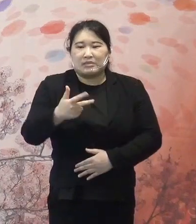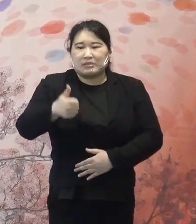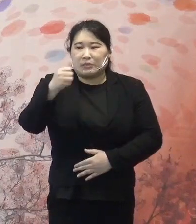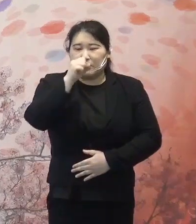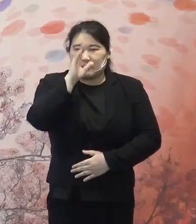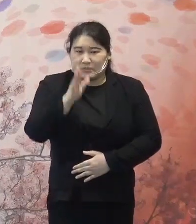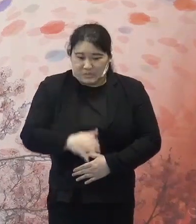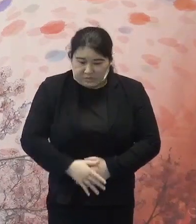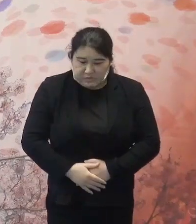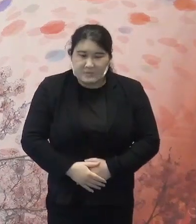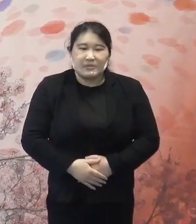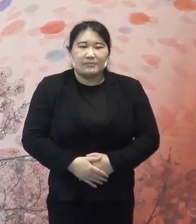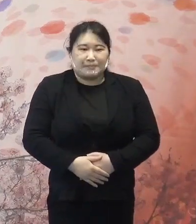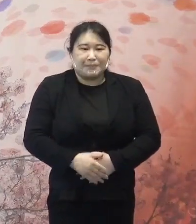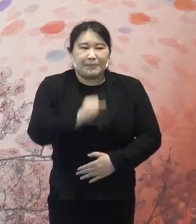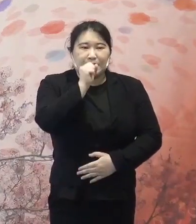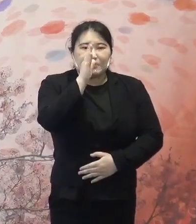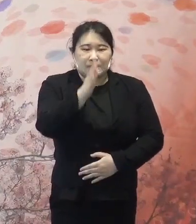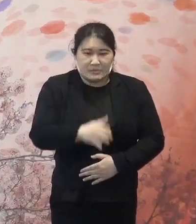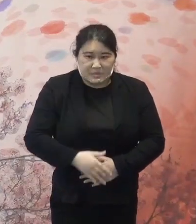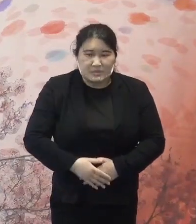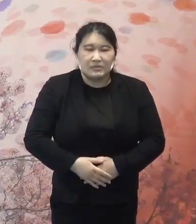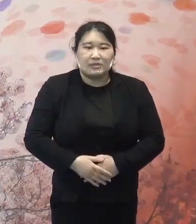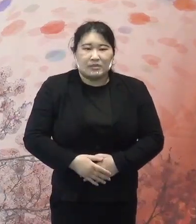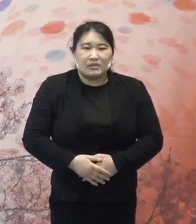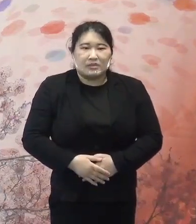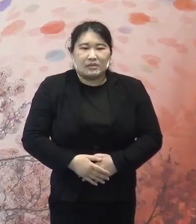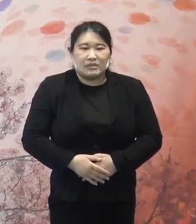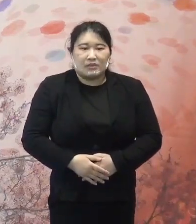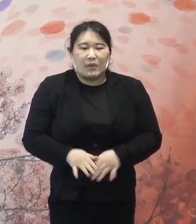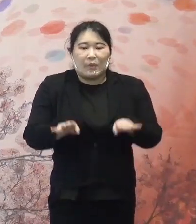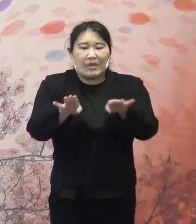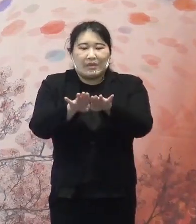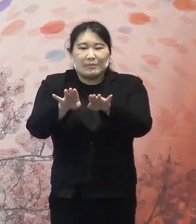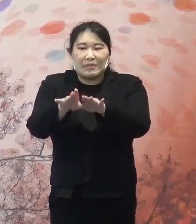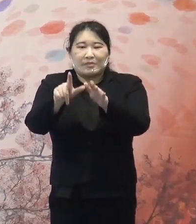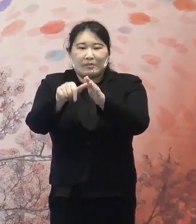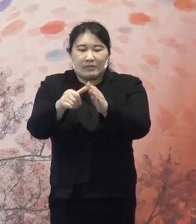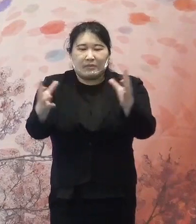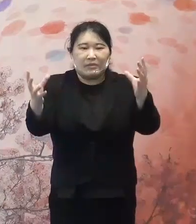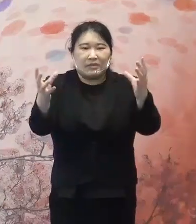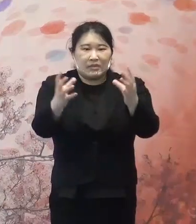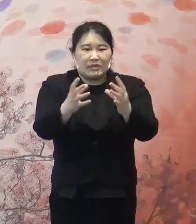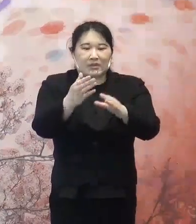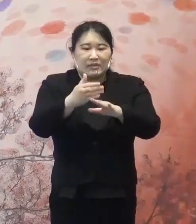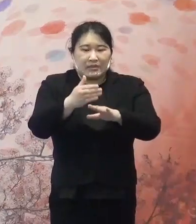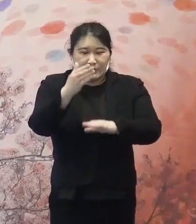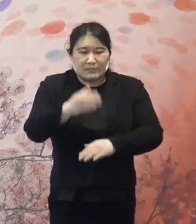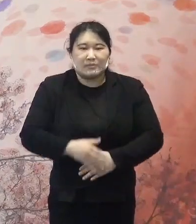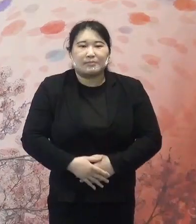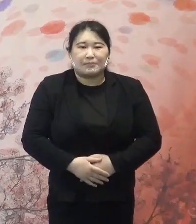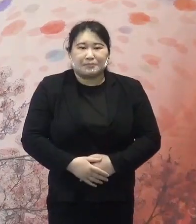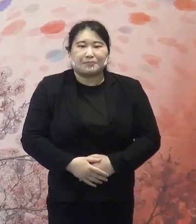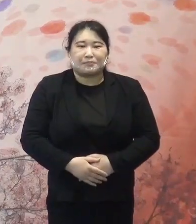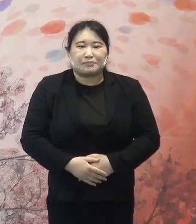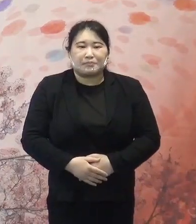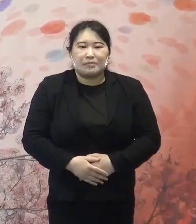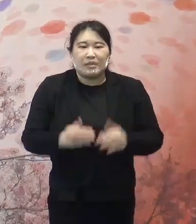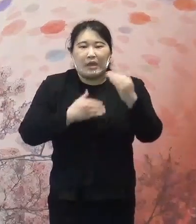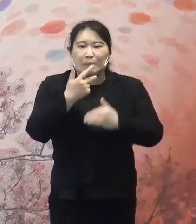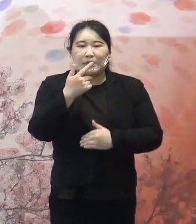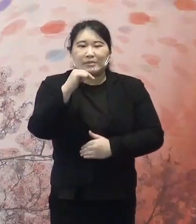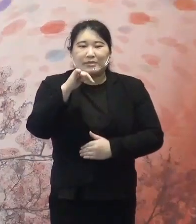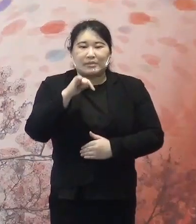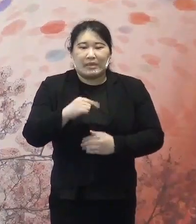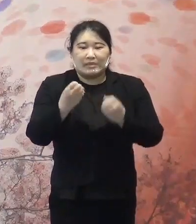します。 はい、よろしくお願いいたします。祝日にもかかわらずお集まりいただいて恐縮でございます。青森市の